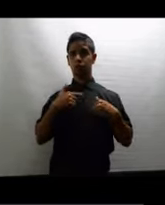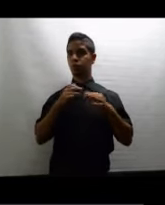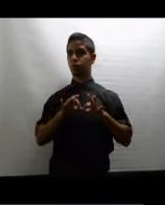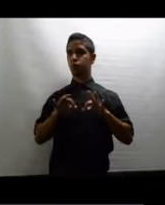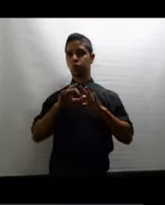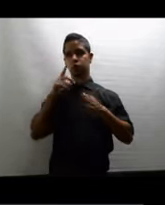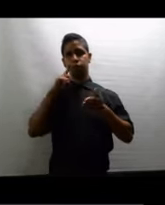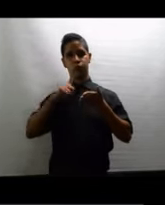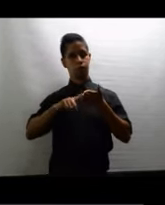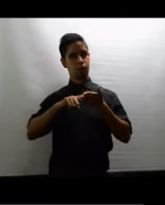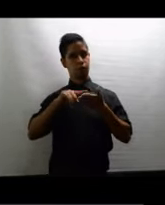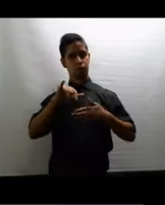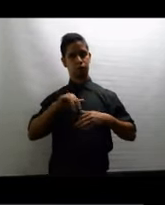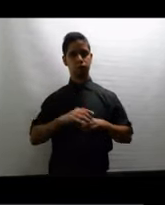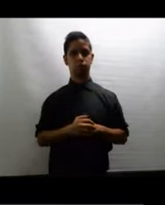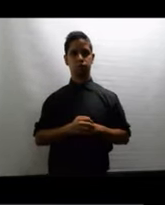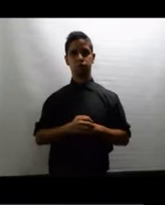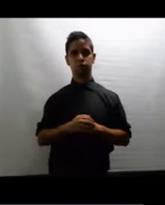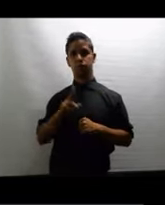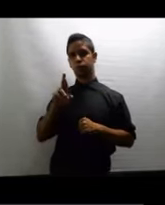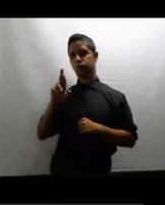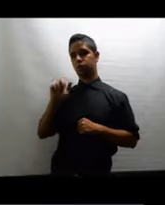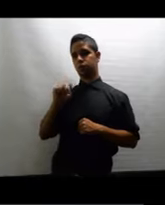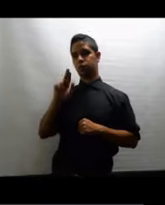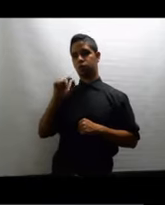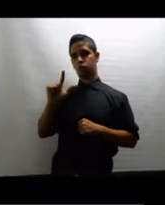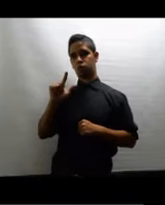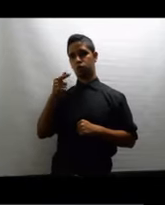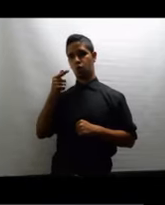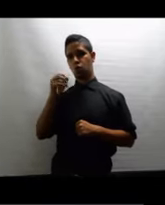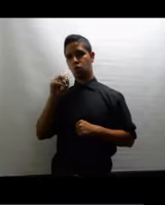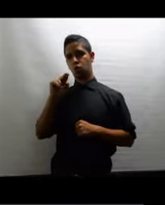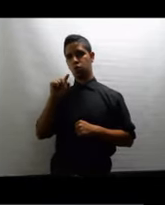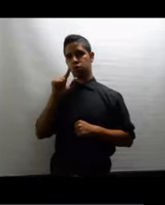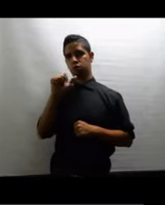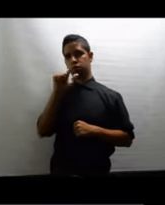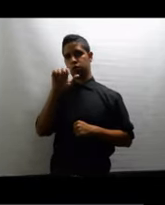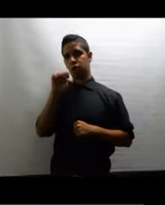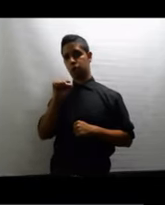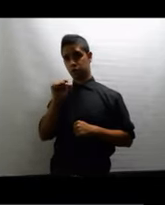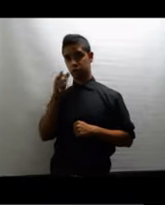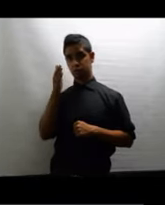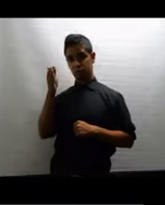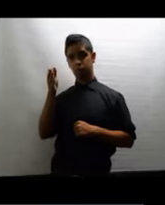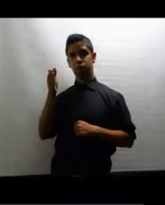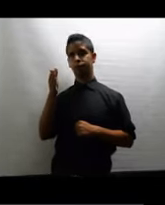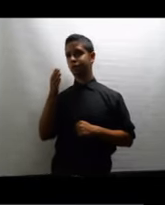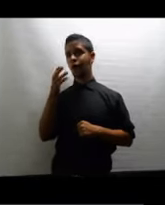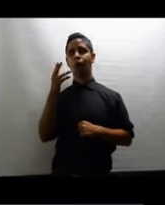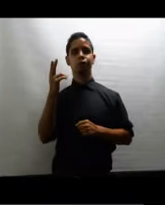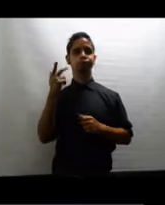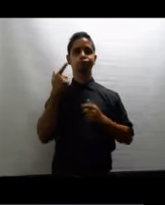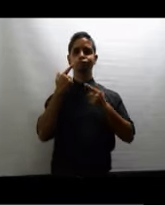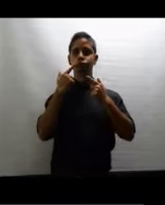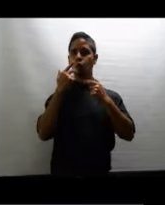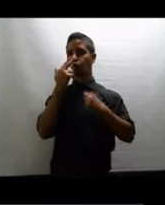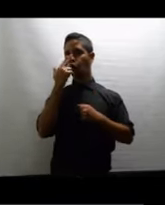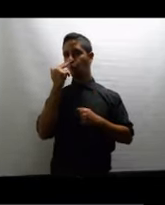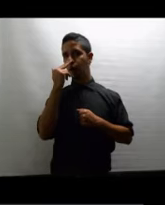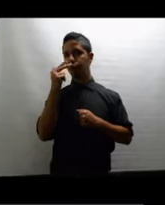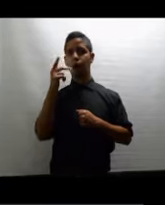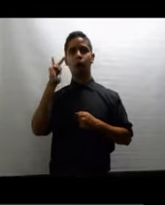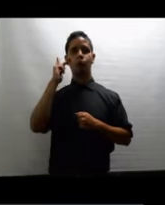mucho, que se llamaba Raúl González. Raúl González era de la sátira política. Él